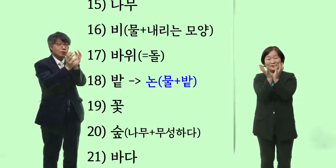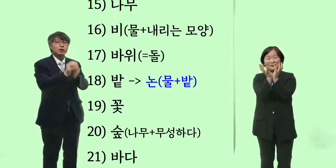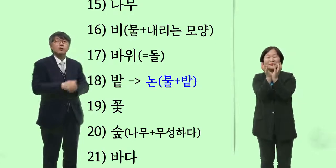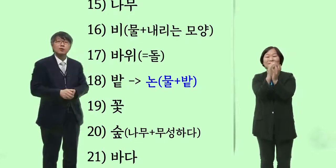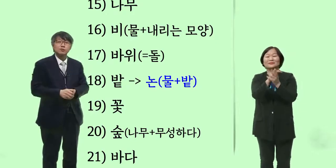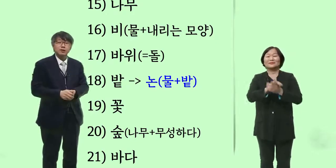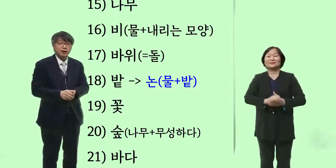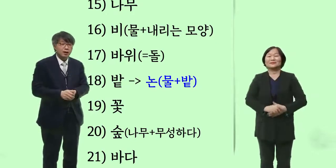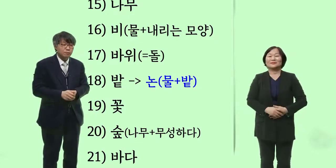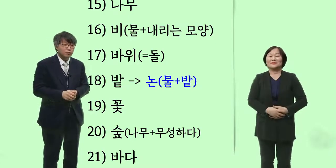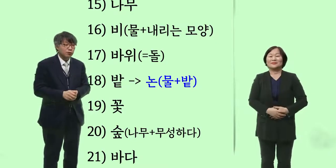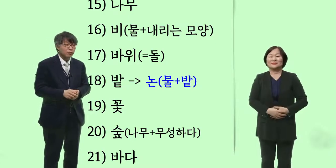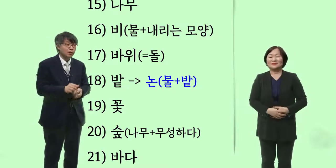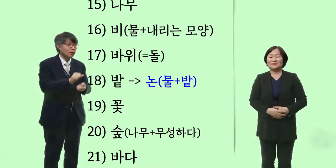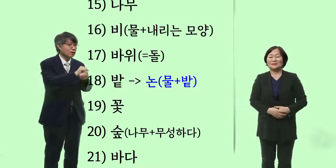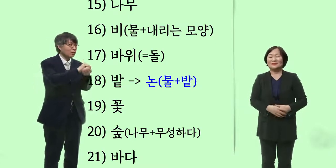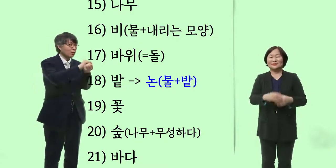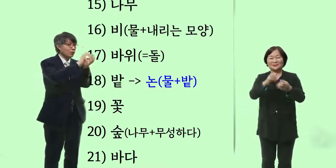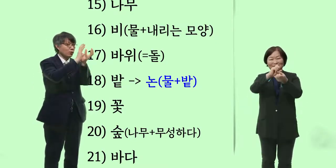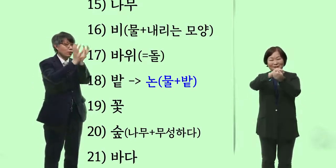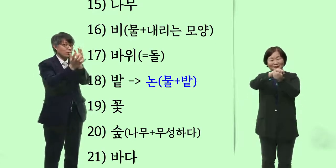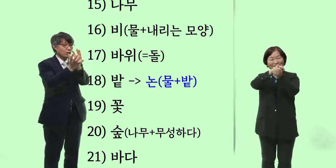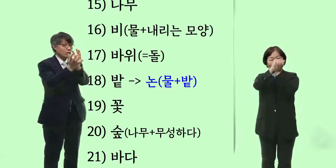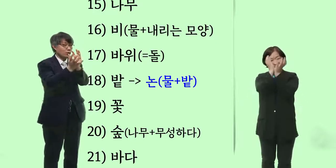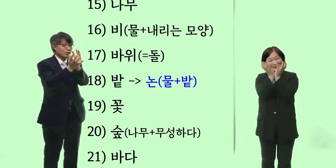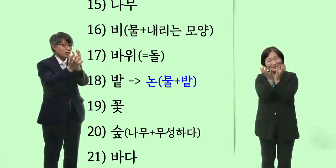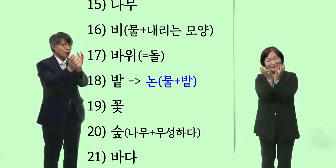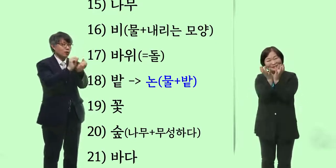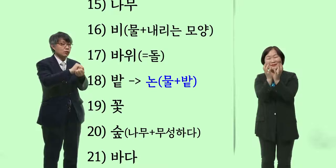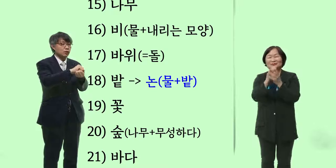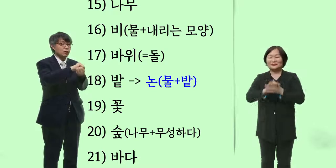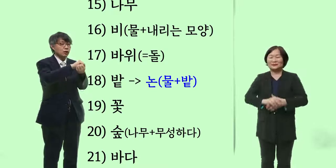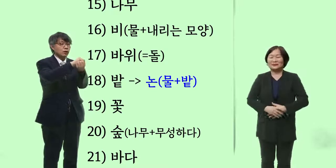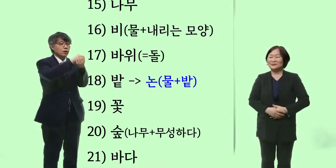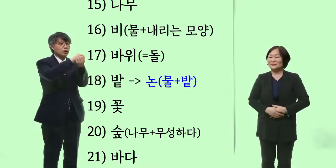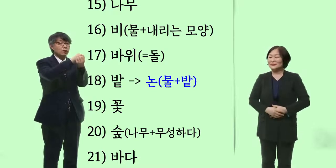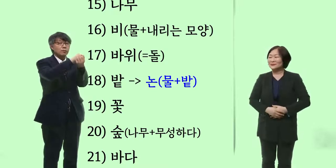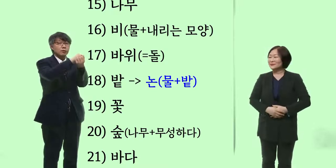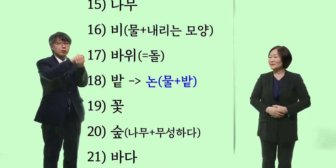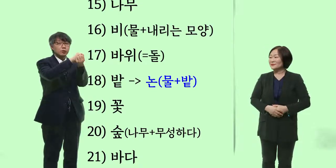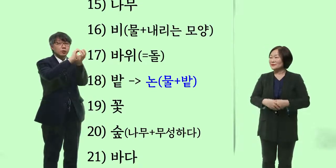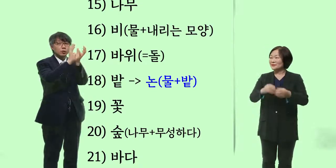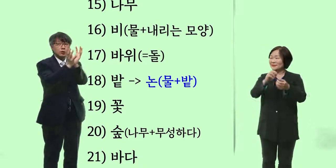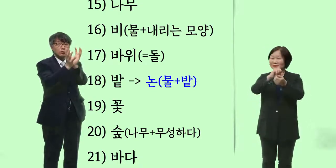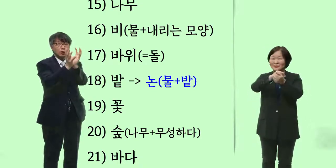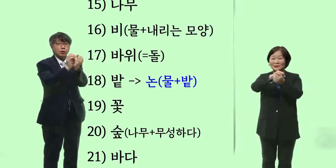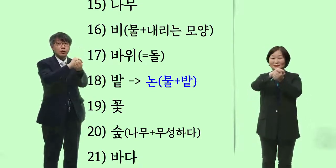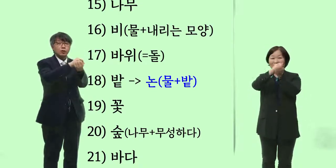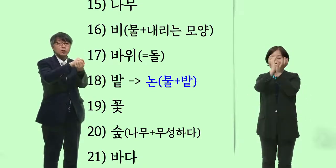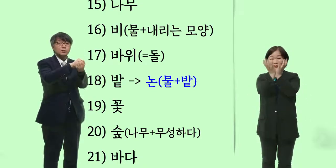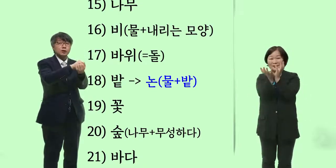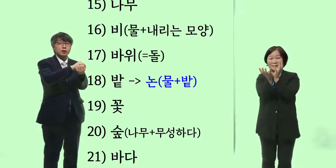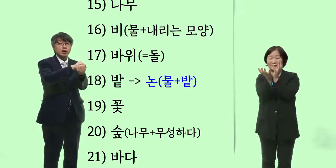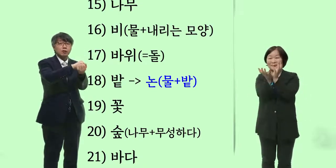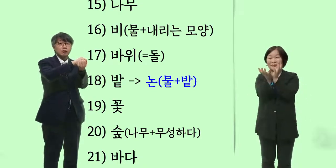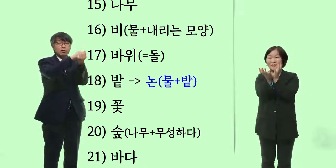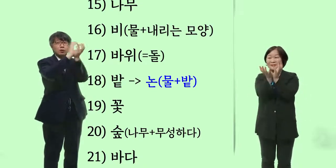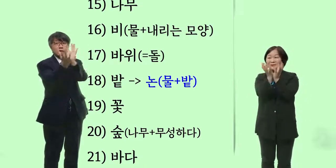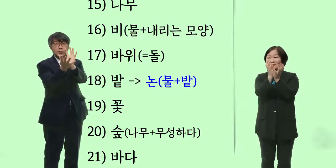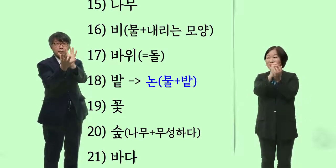이게 꽃입니다. 되게 이쁜 수어입니다. 꽃. 네, 꽃이 이렇게 하면 꽃이고요. 꽃이 피면 어떻게 해요? 이렇게 쫙